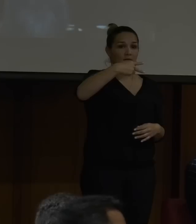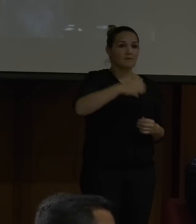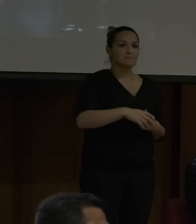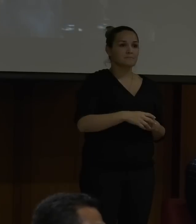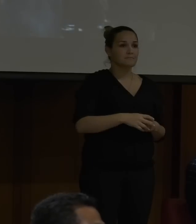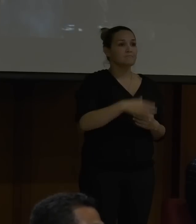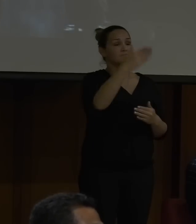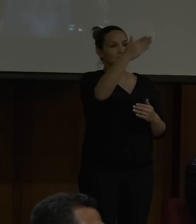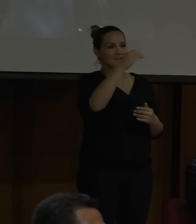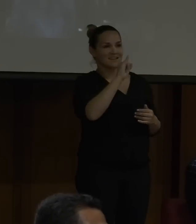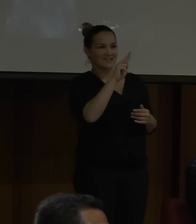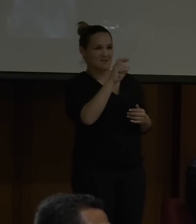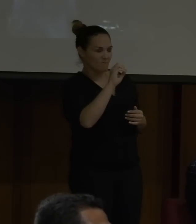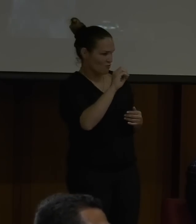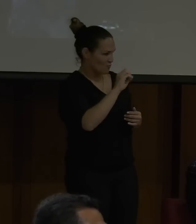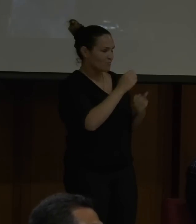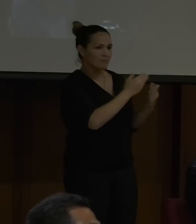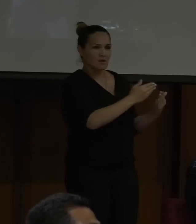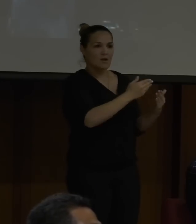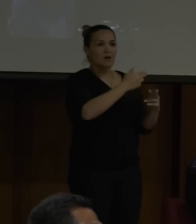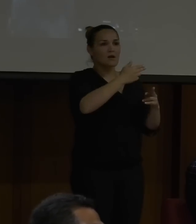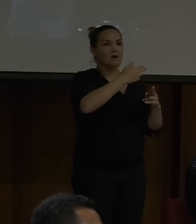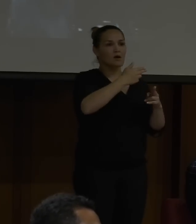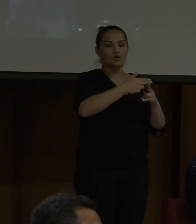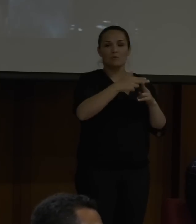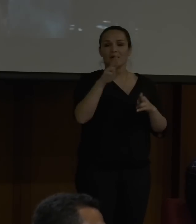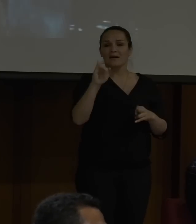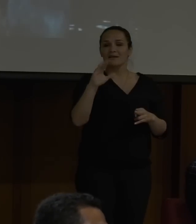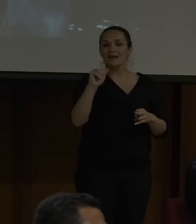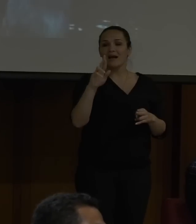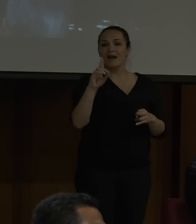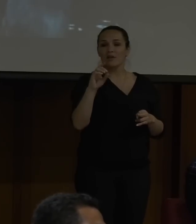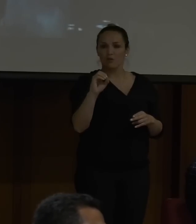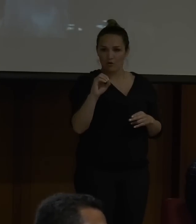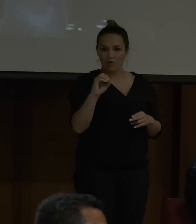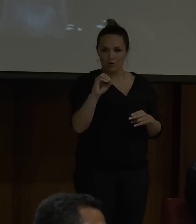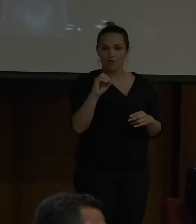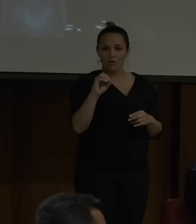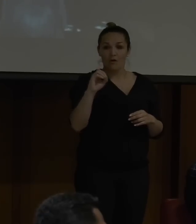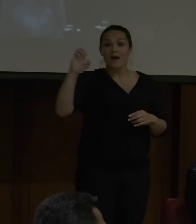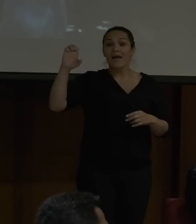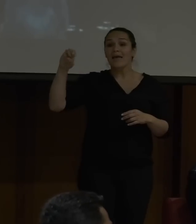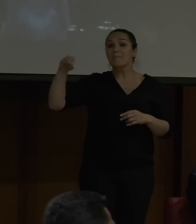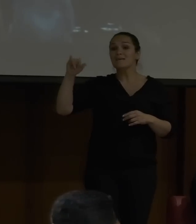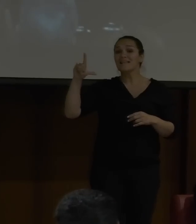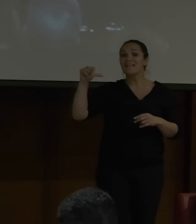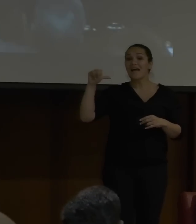Maestro Ivo, buenas noches. Soy Ricardo Bejarano, sobrino nieto del viejo Emiliano